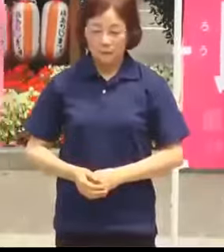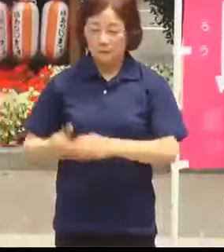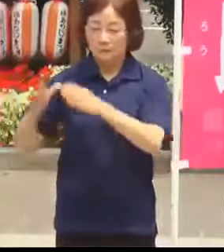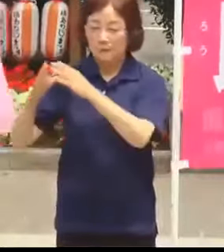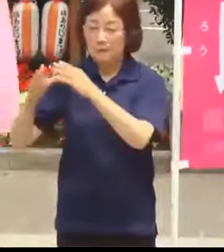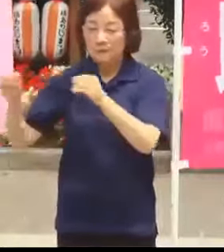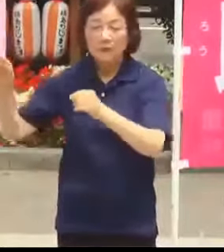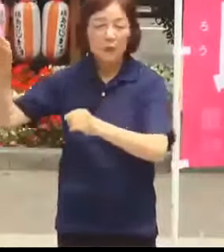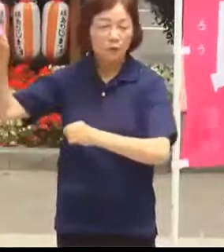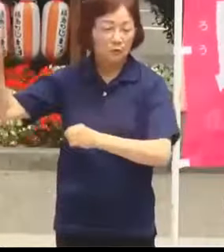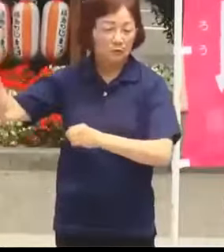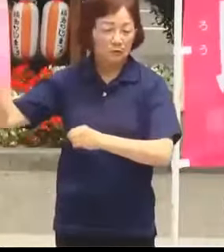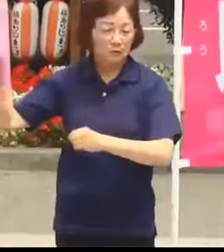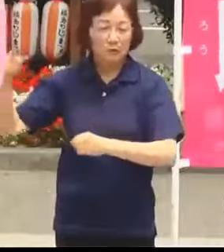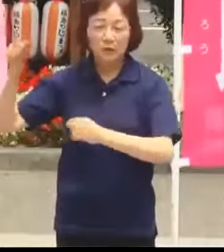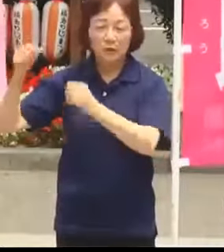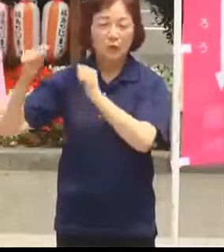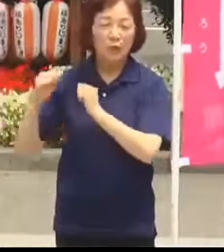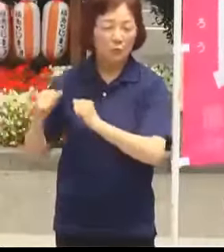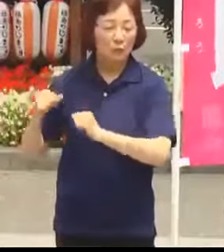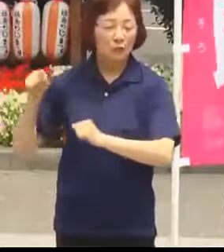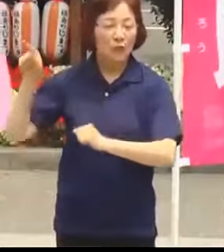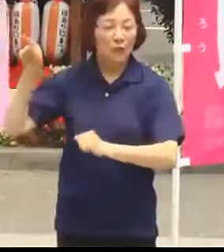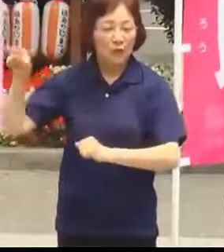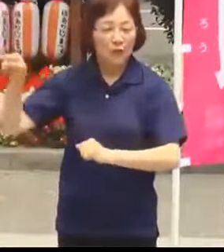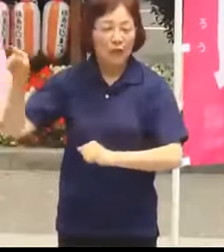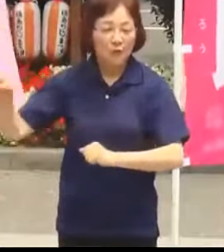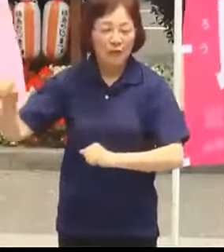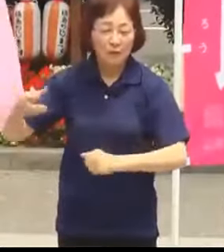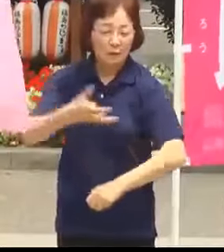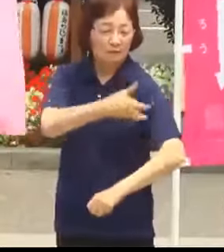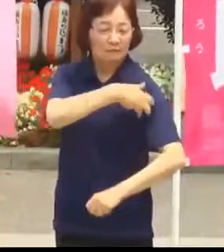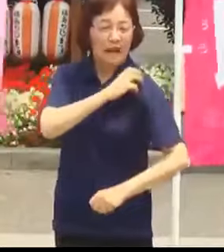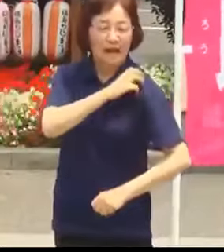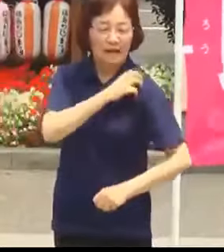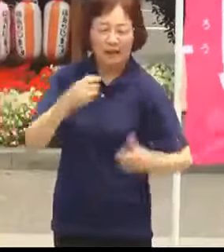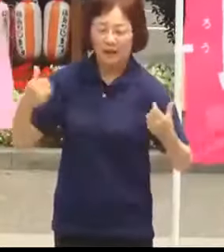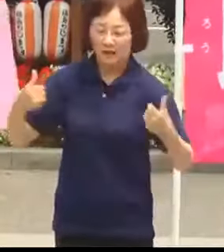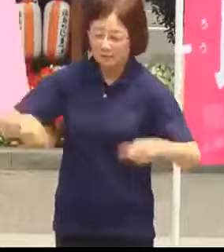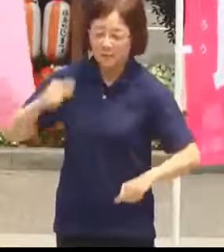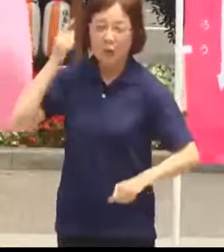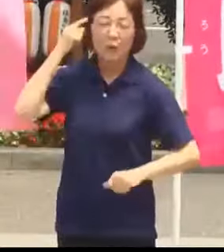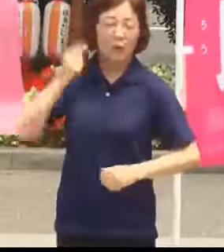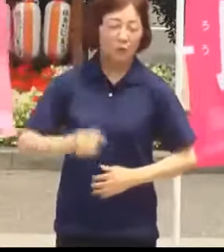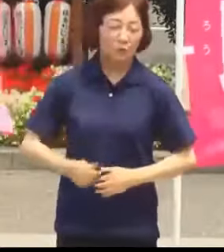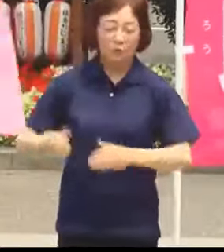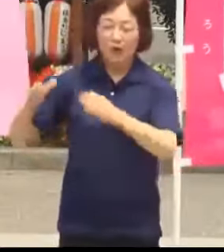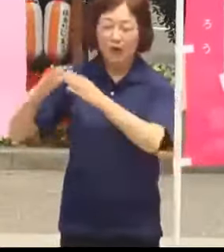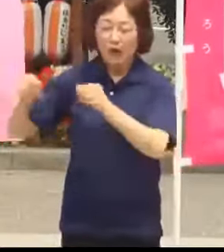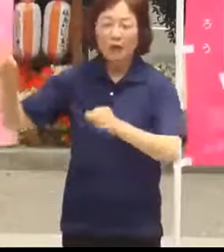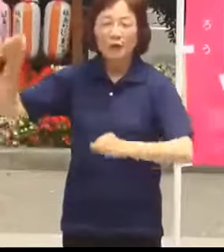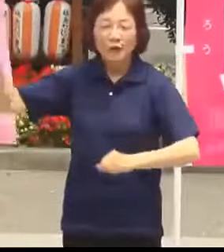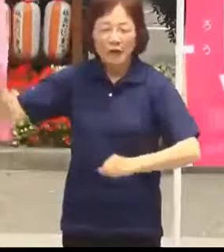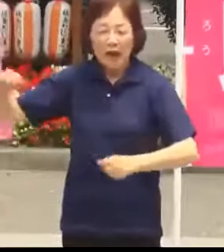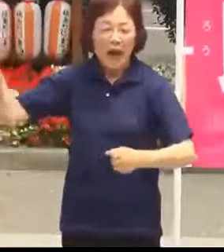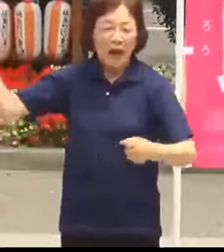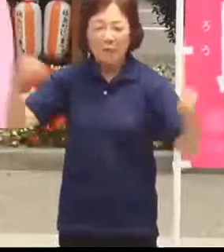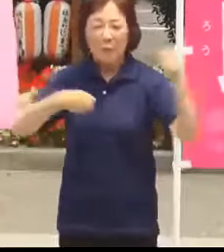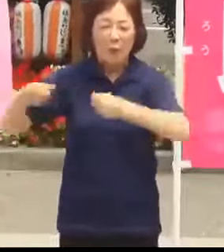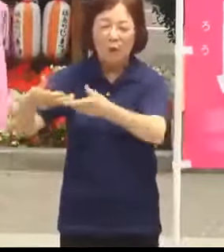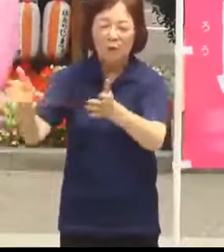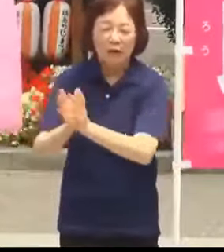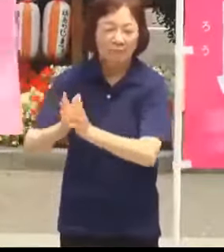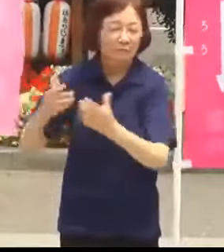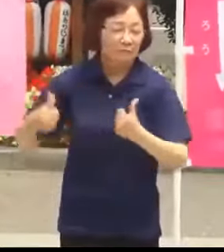国っていう存在が私一番のヤクザだと思っています国っていう存在が一番の暴力団だと思い